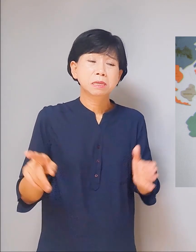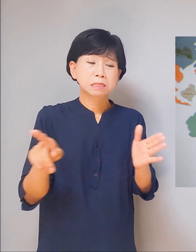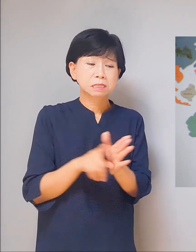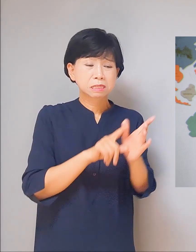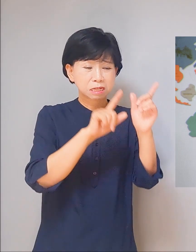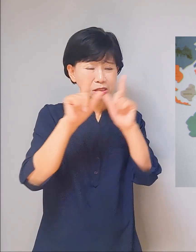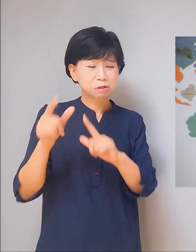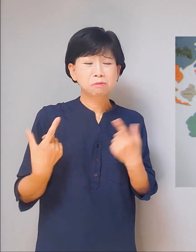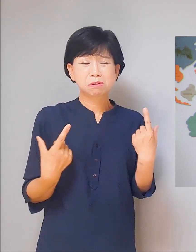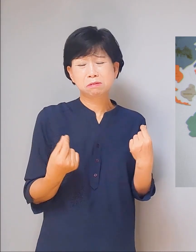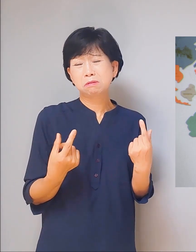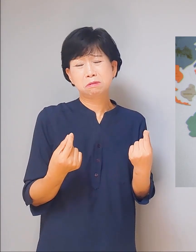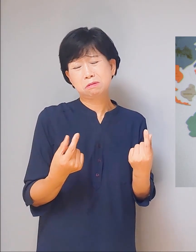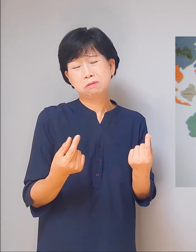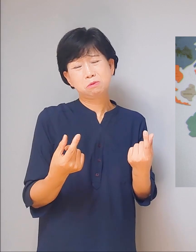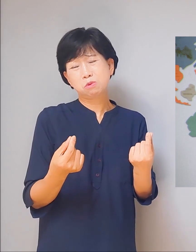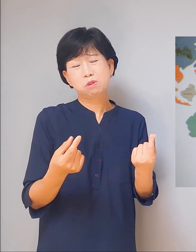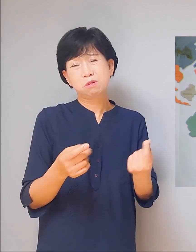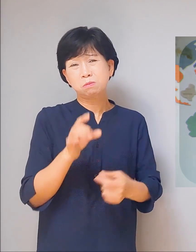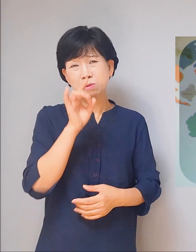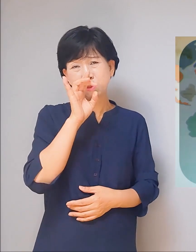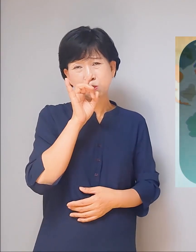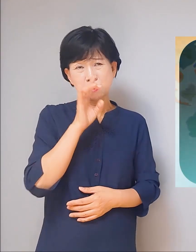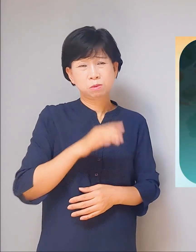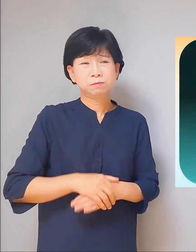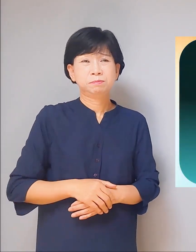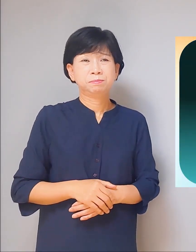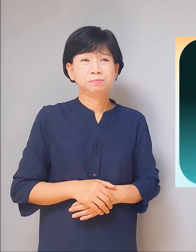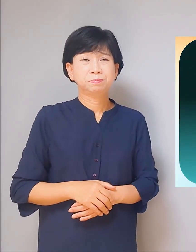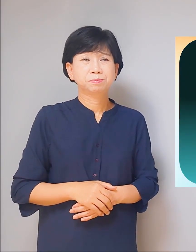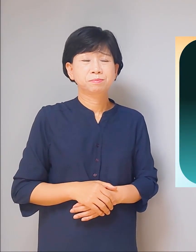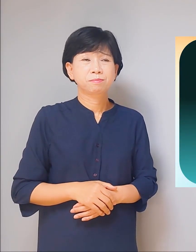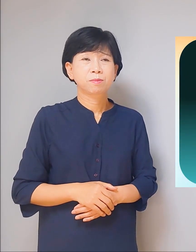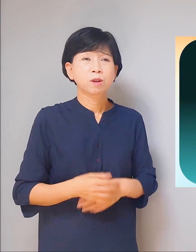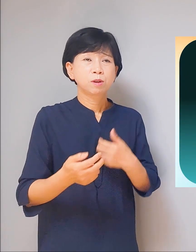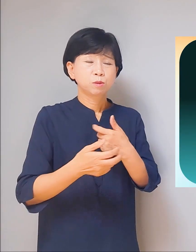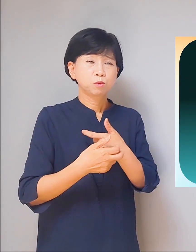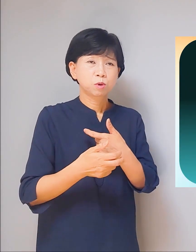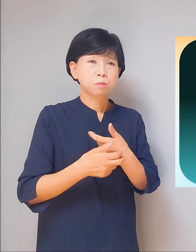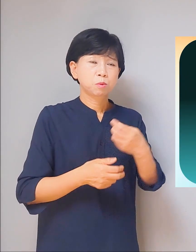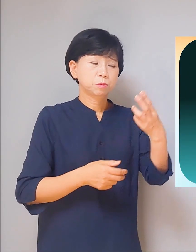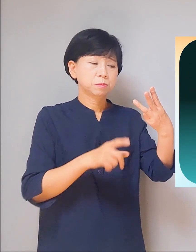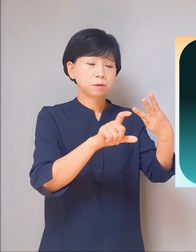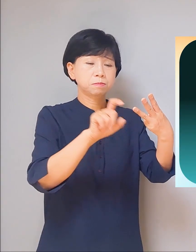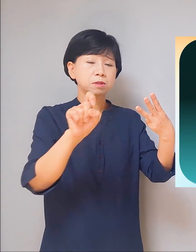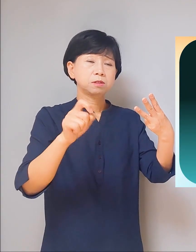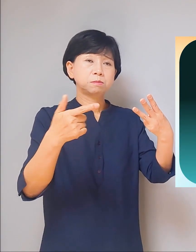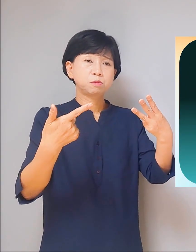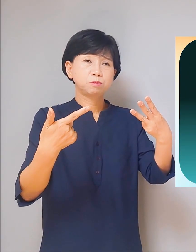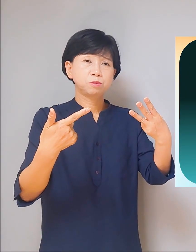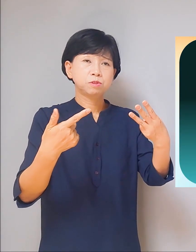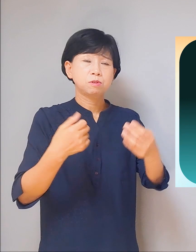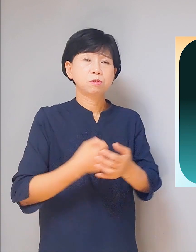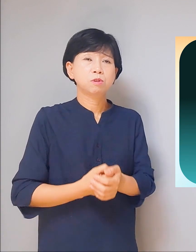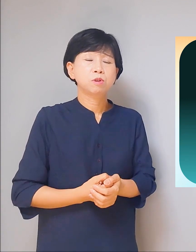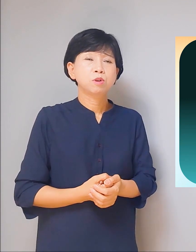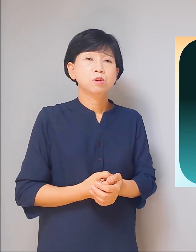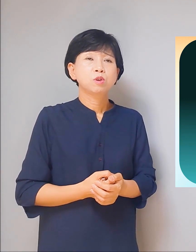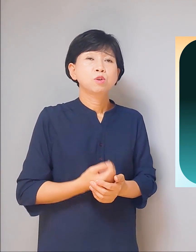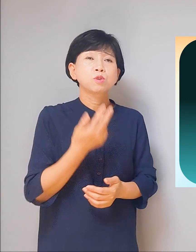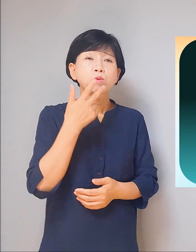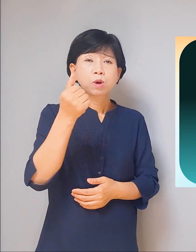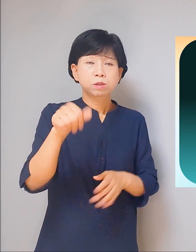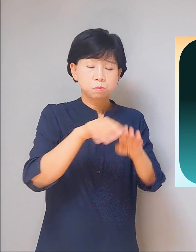거예요. 누가복음 3장 16절에 말씀합니다. 요한이 모든 사람에게 대답하여 이르되,